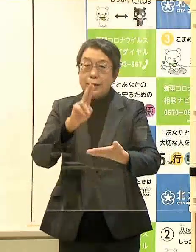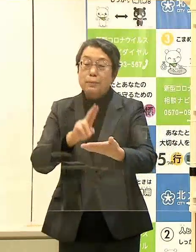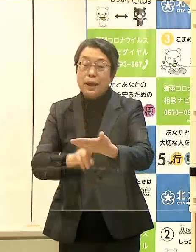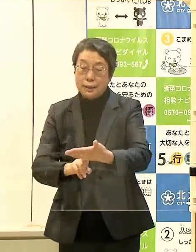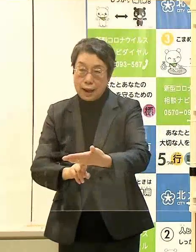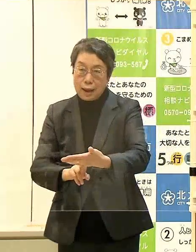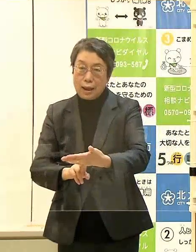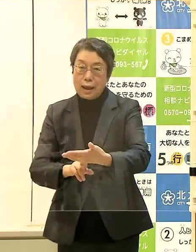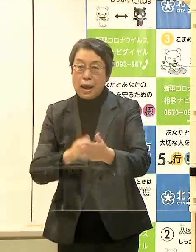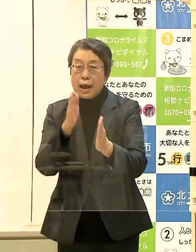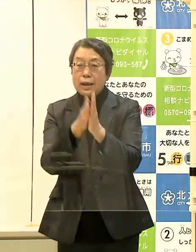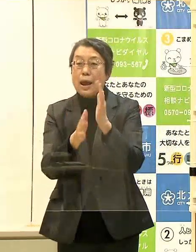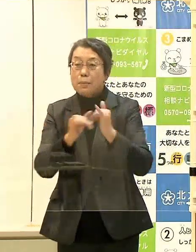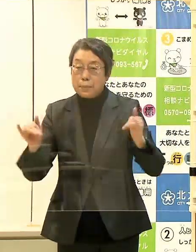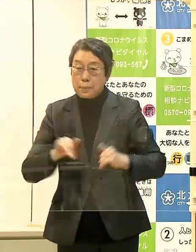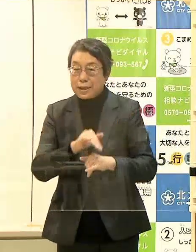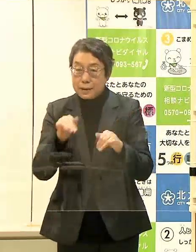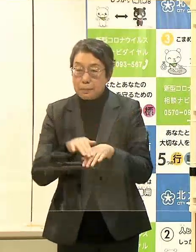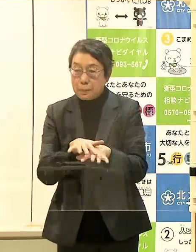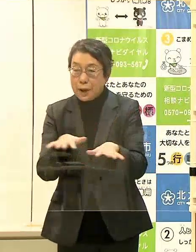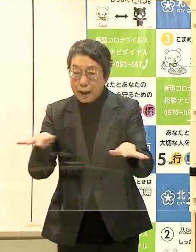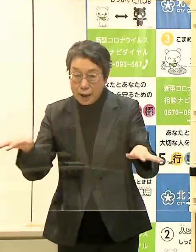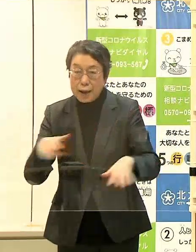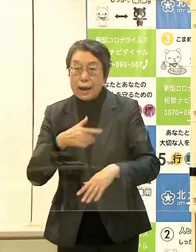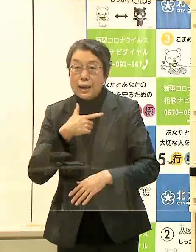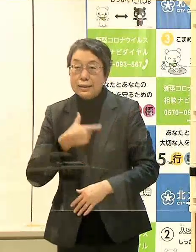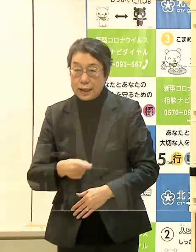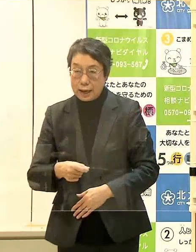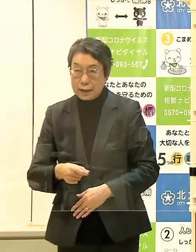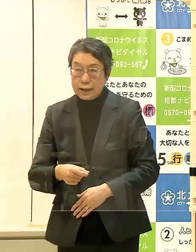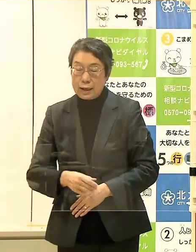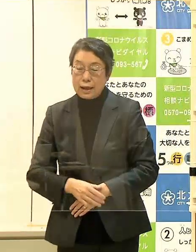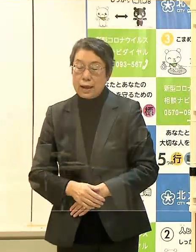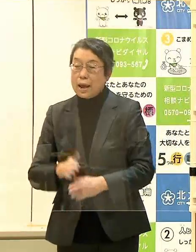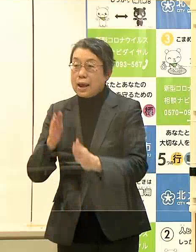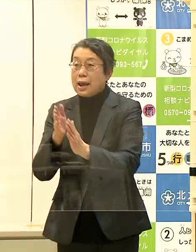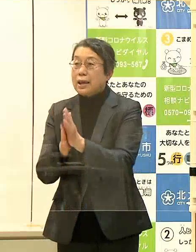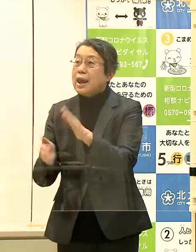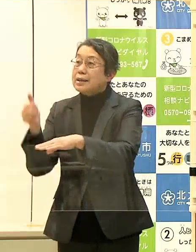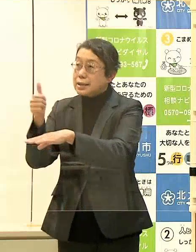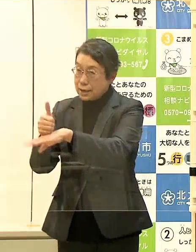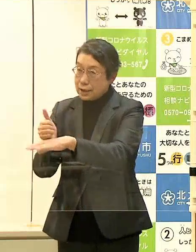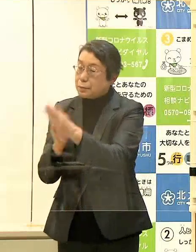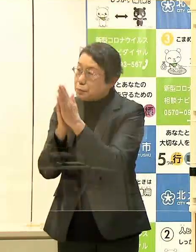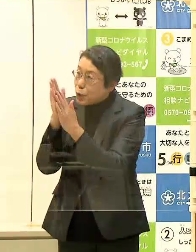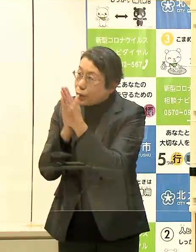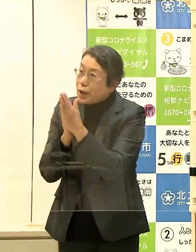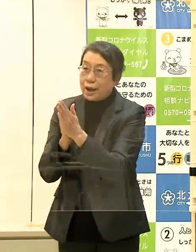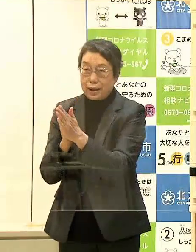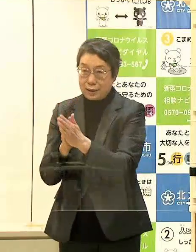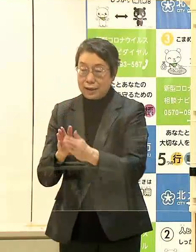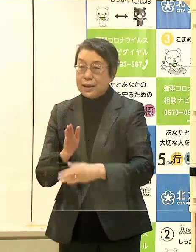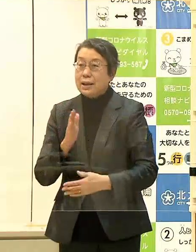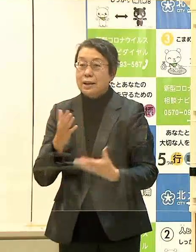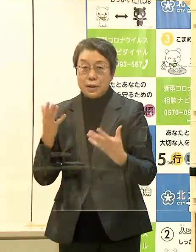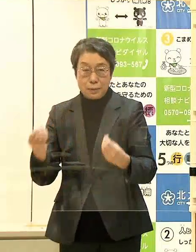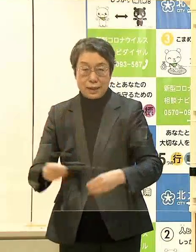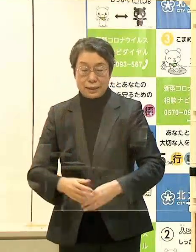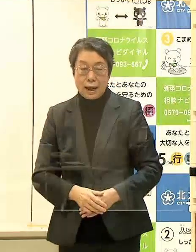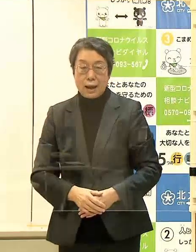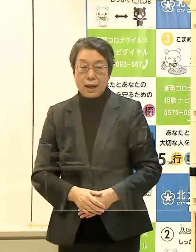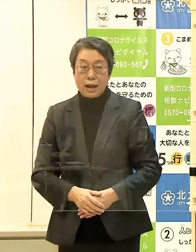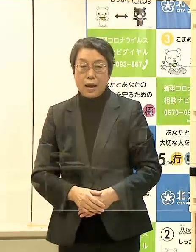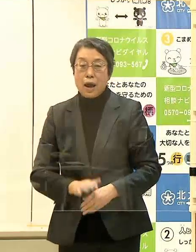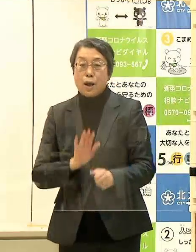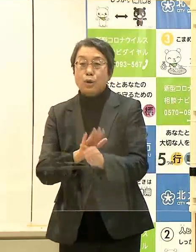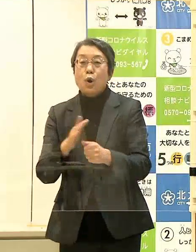県民に周知いただくように私から繰り返し県知事にお願いをしたところでありますあわせまして